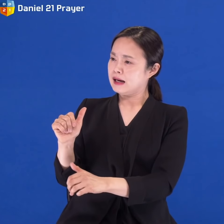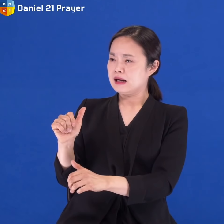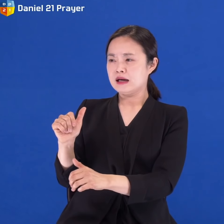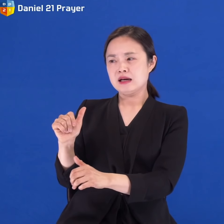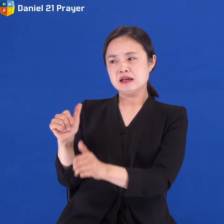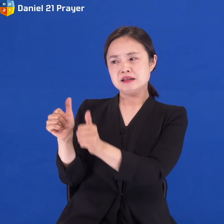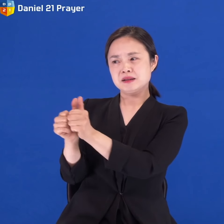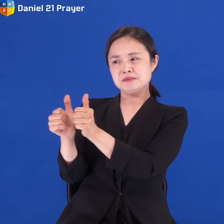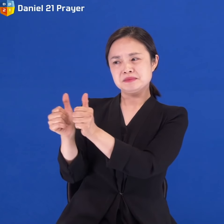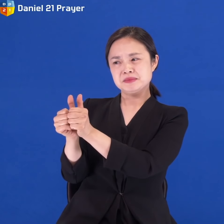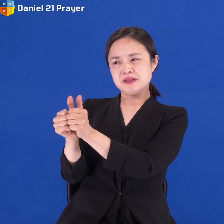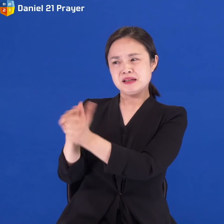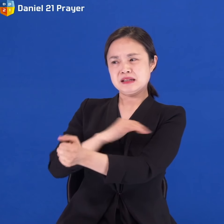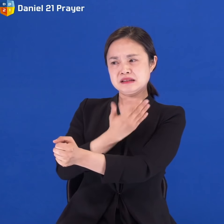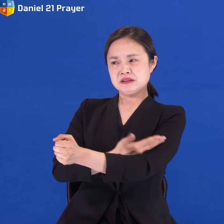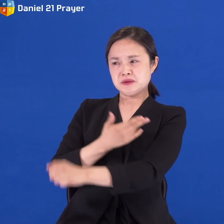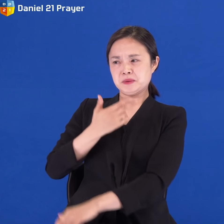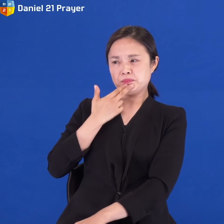따뜻함이 없는 남자,